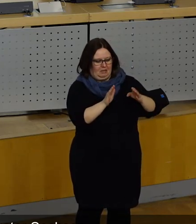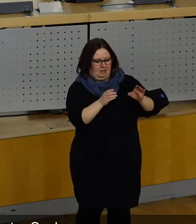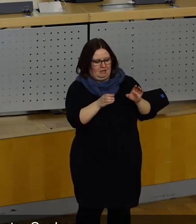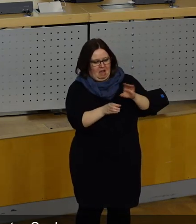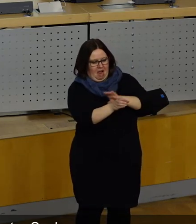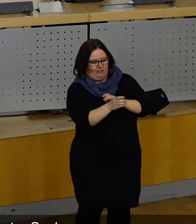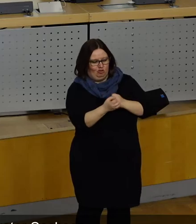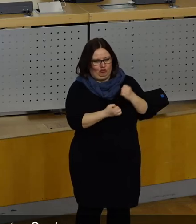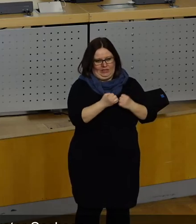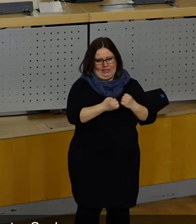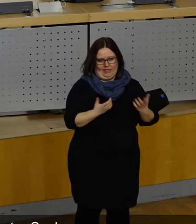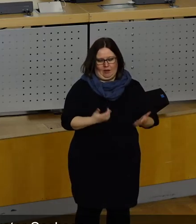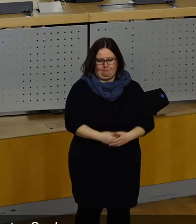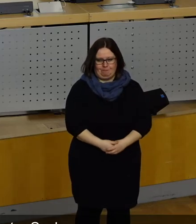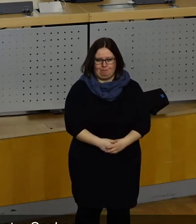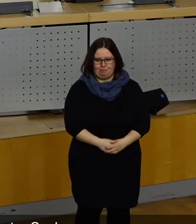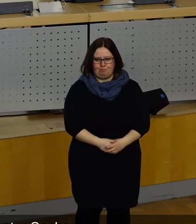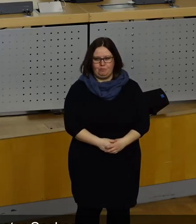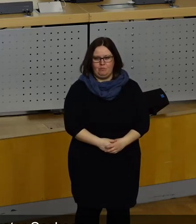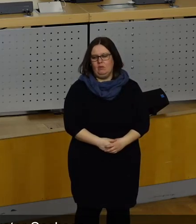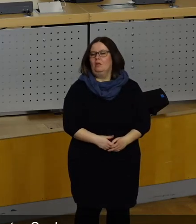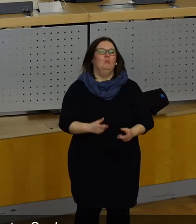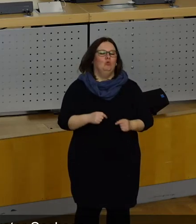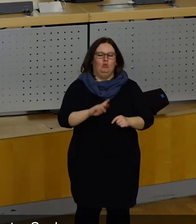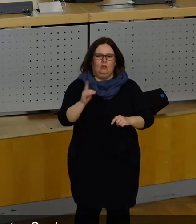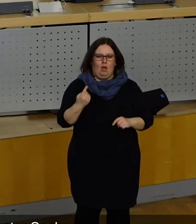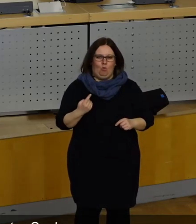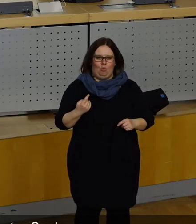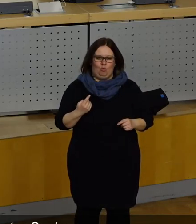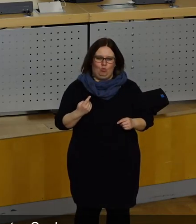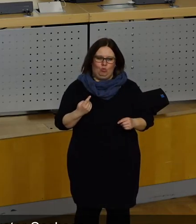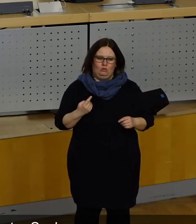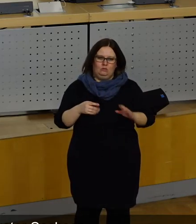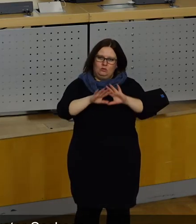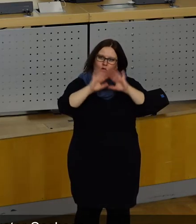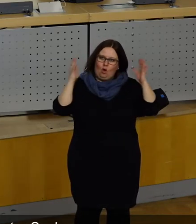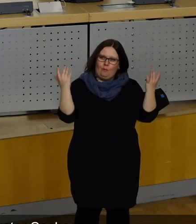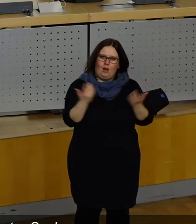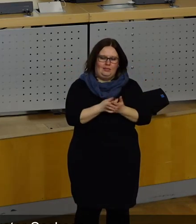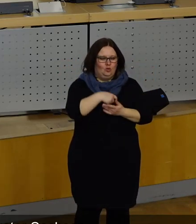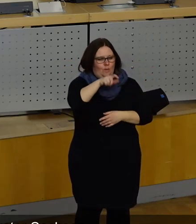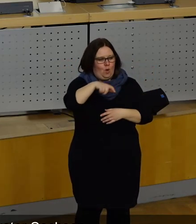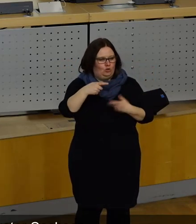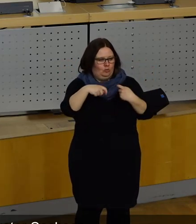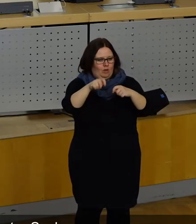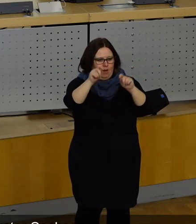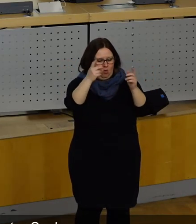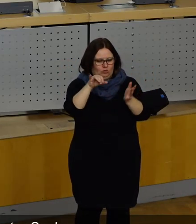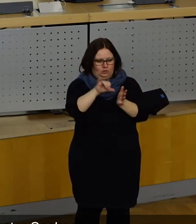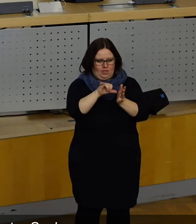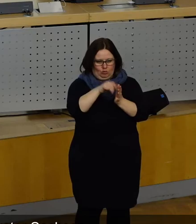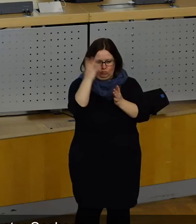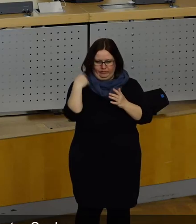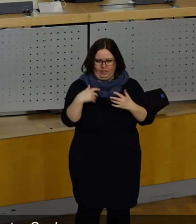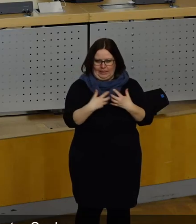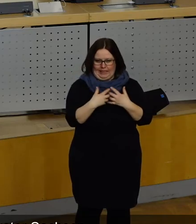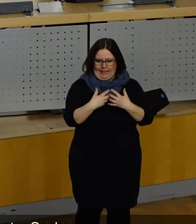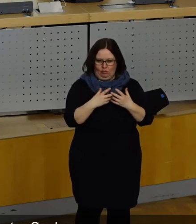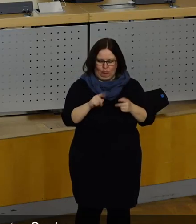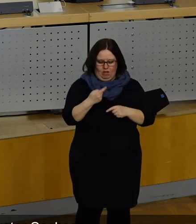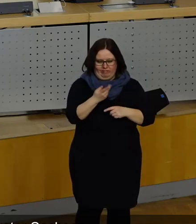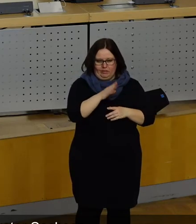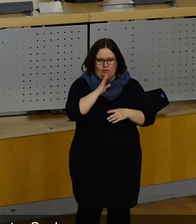sehen. Es hat insgesamt diesen Abriss komplett der bürgerlichen Bebauung eigentlich im Zentrum nach dem Krieg gegeben.